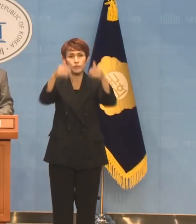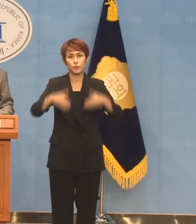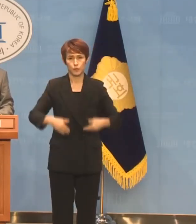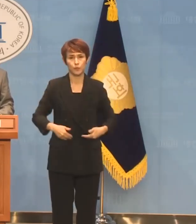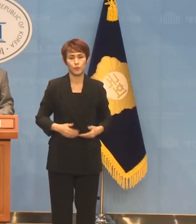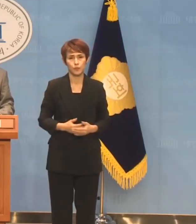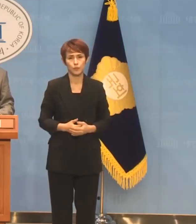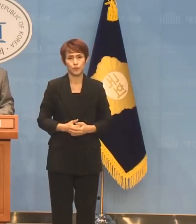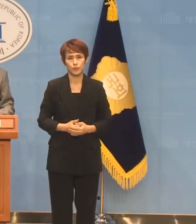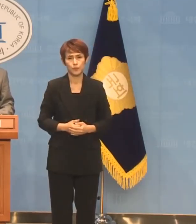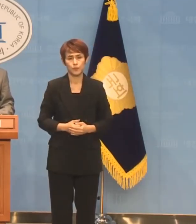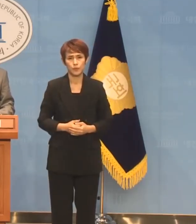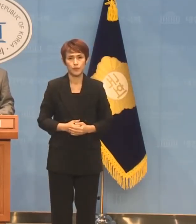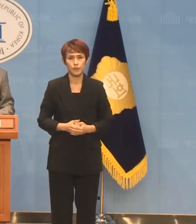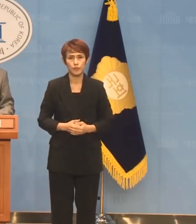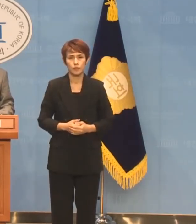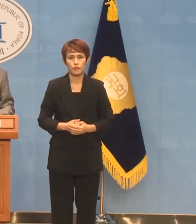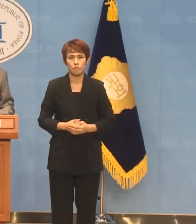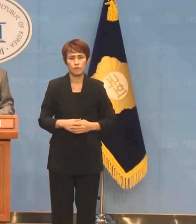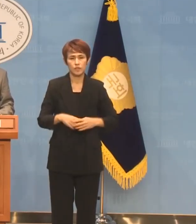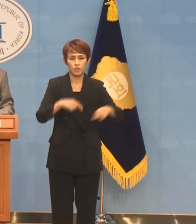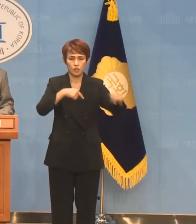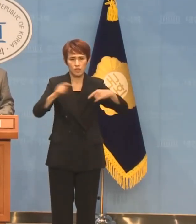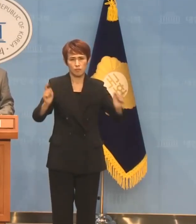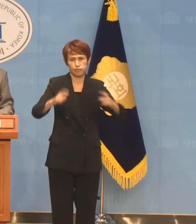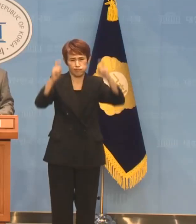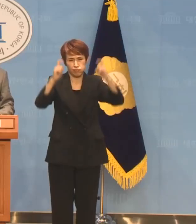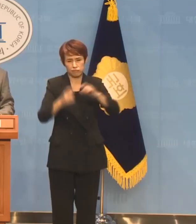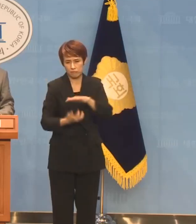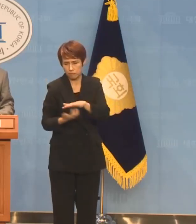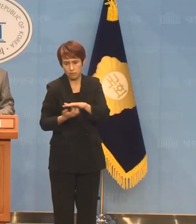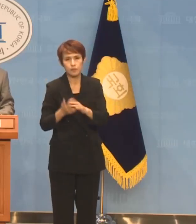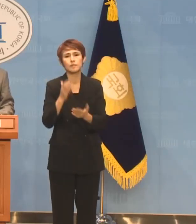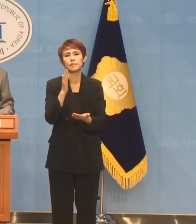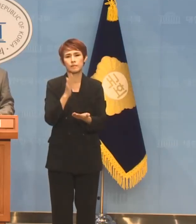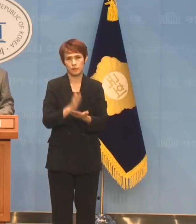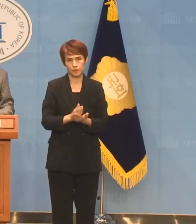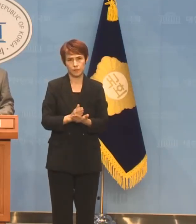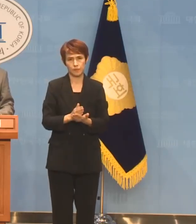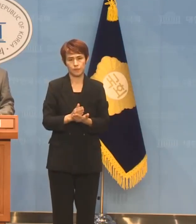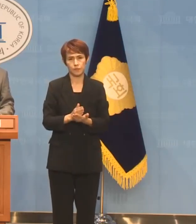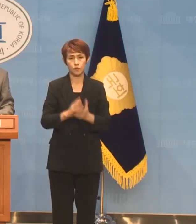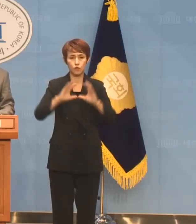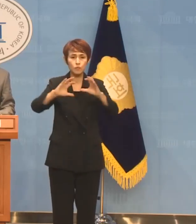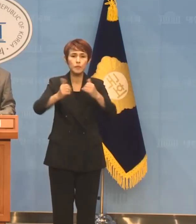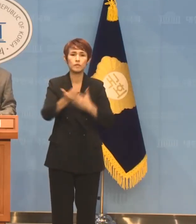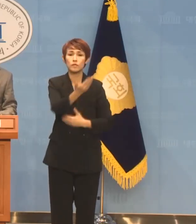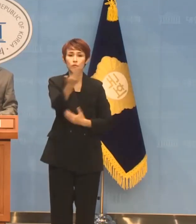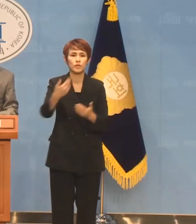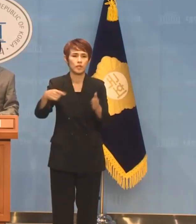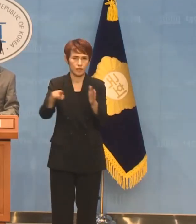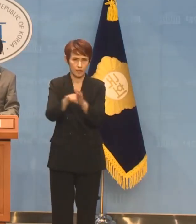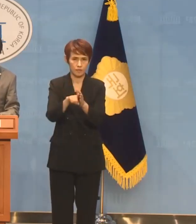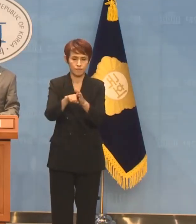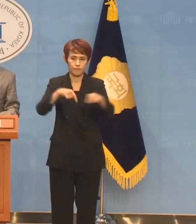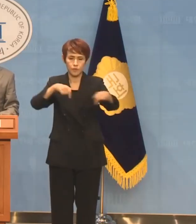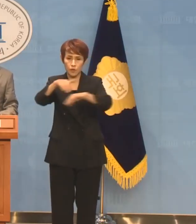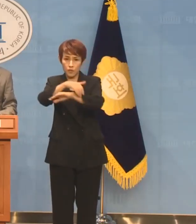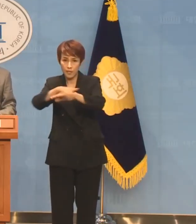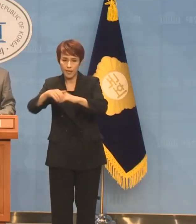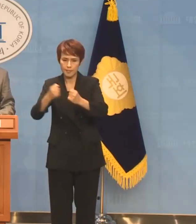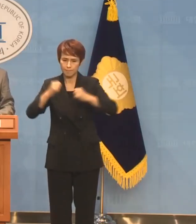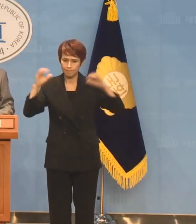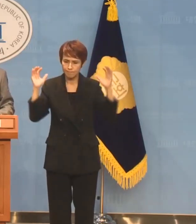합니다. 정쟁과 정치적 계산이 아니라 국민을 위한 정책과